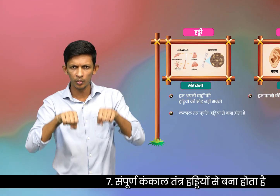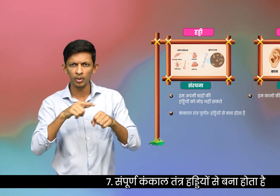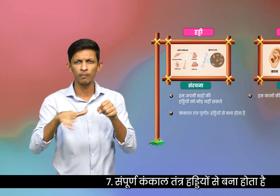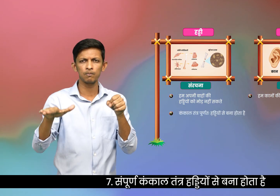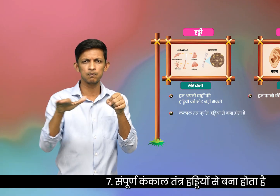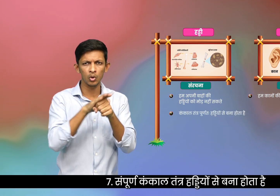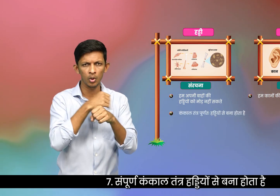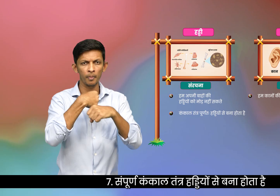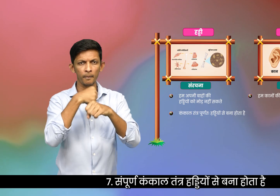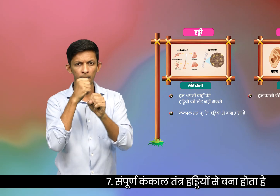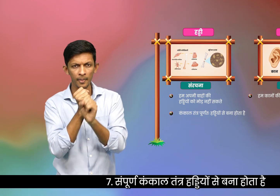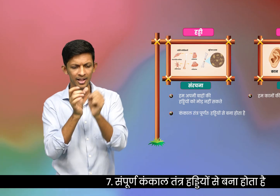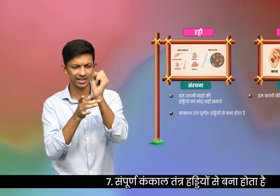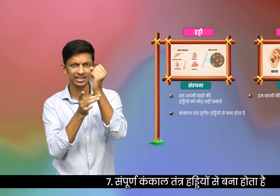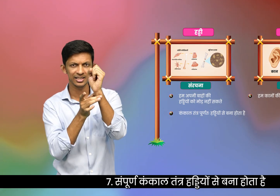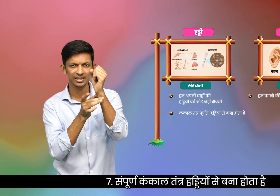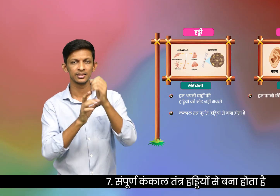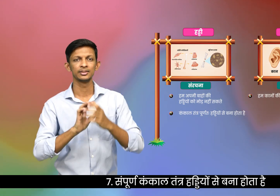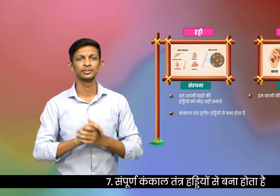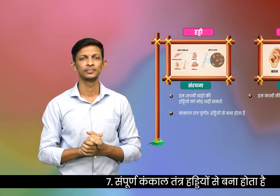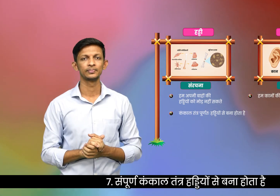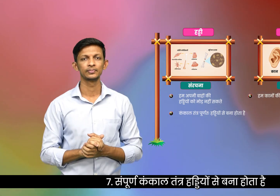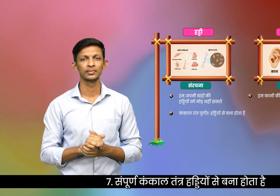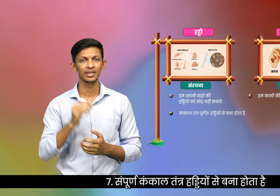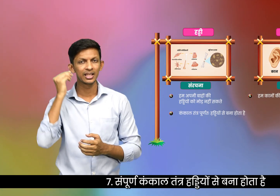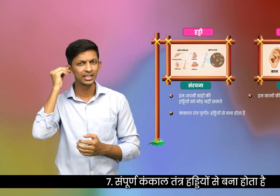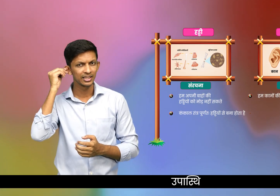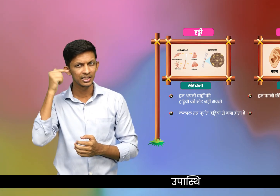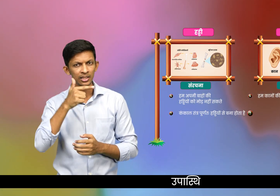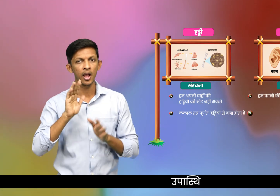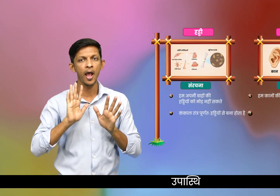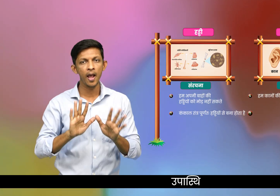सातवां, संपूर्ण कंकाल तंत्र हड्डियों से बना होता है।